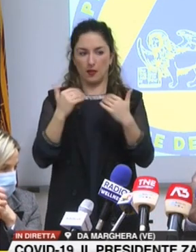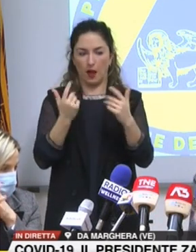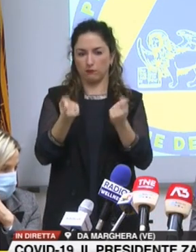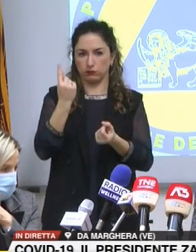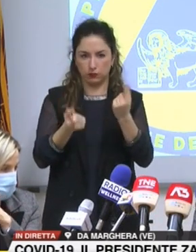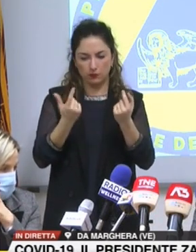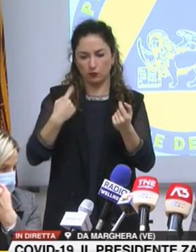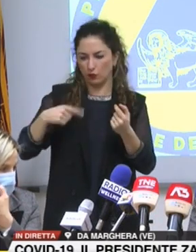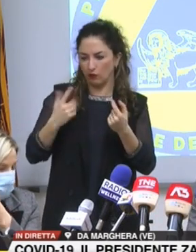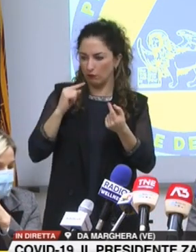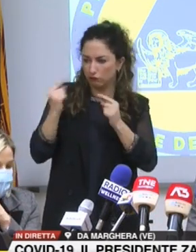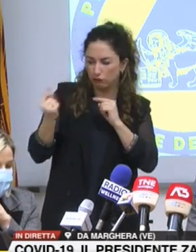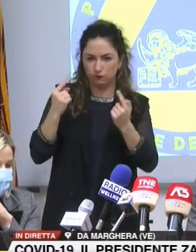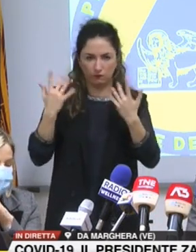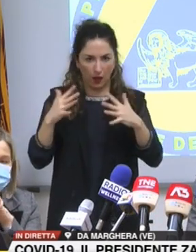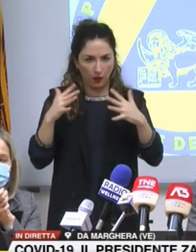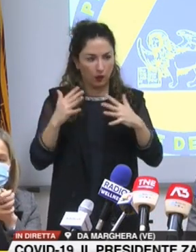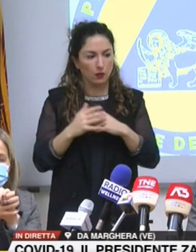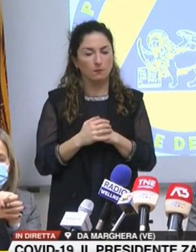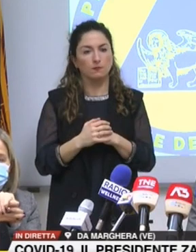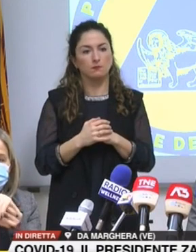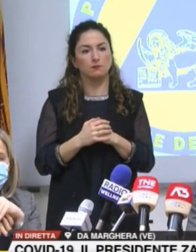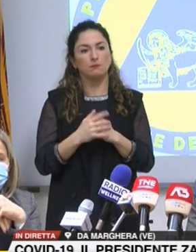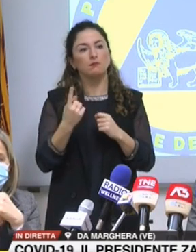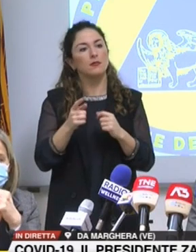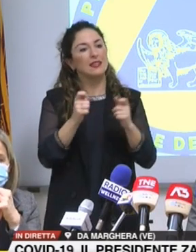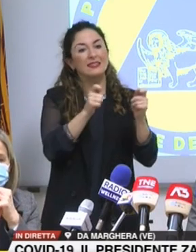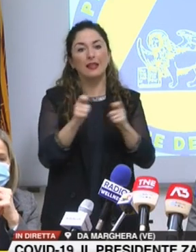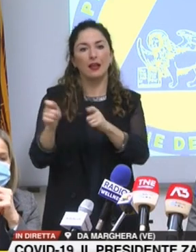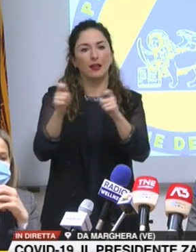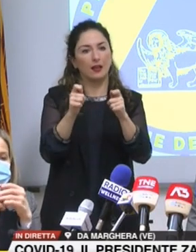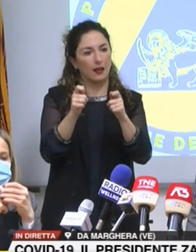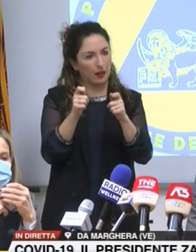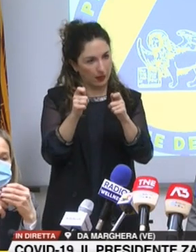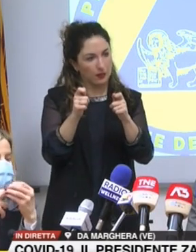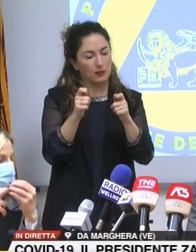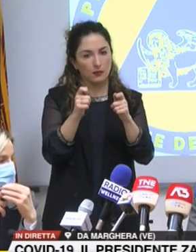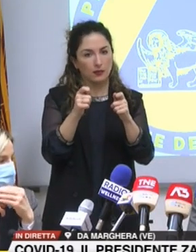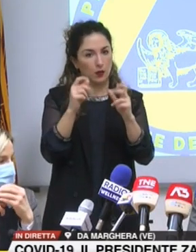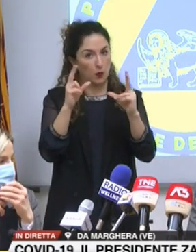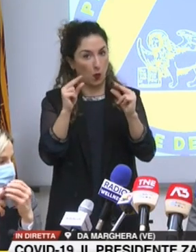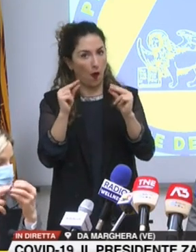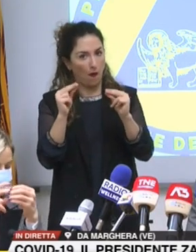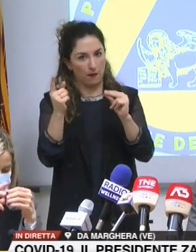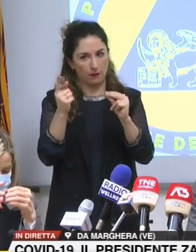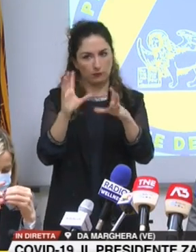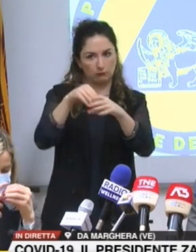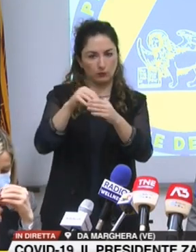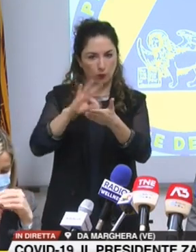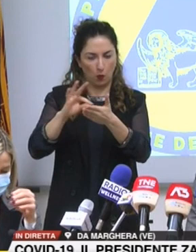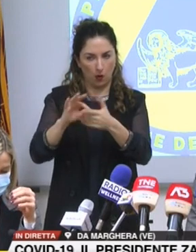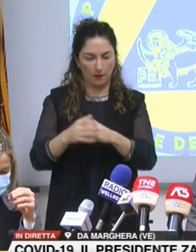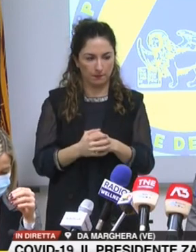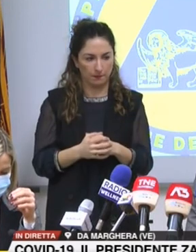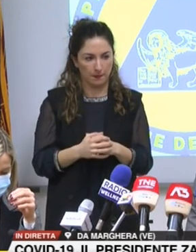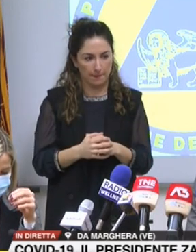già discusso da giorni, anche rispetto degli screening innovativi che andremo a fare coinvolgendo le scuole. Per quanto riguarda i cittadini,